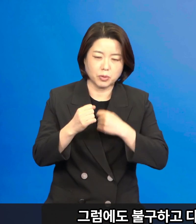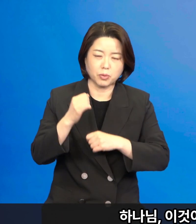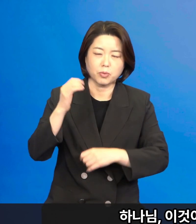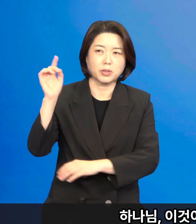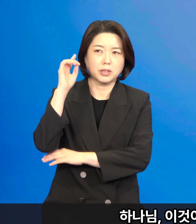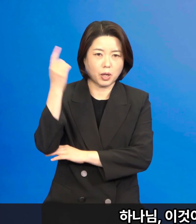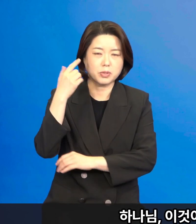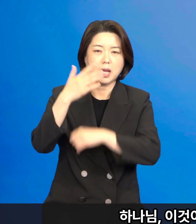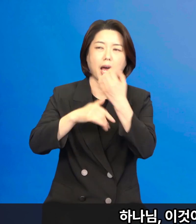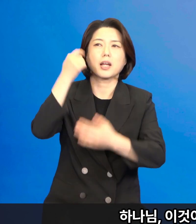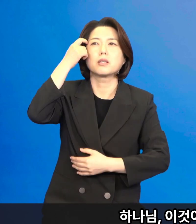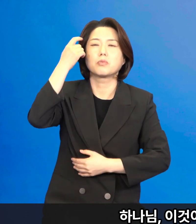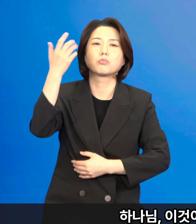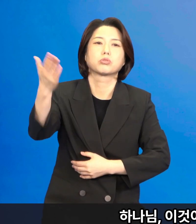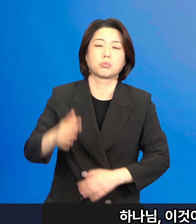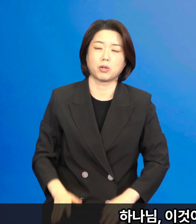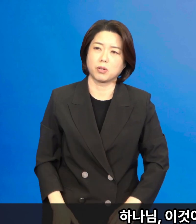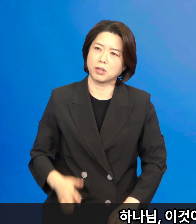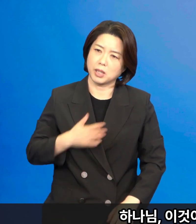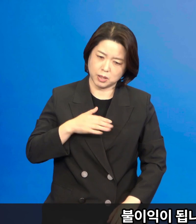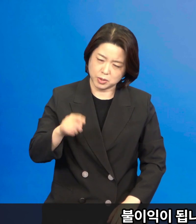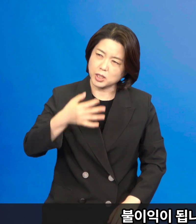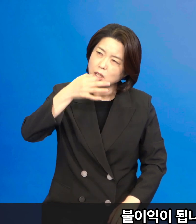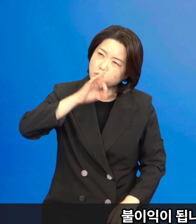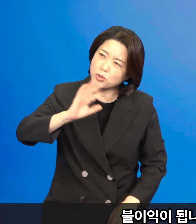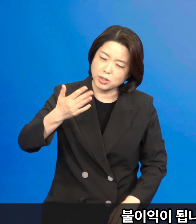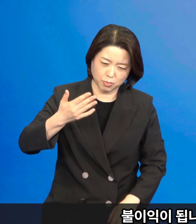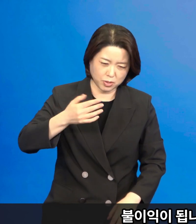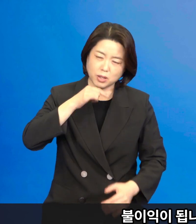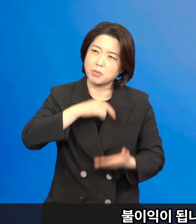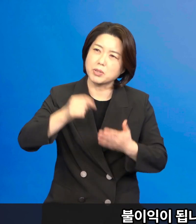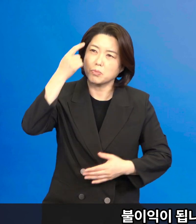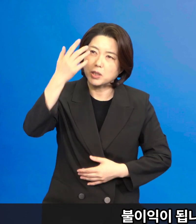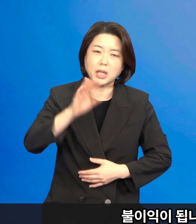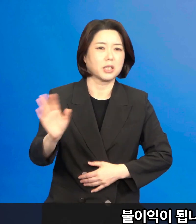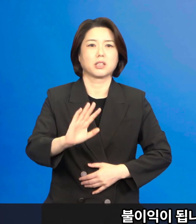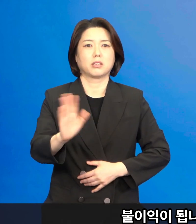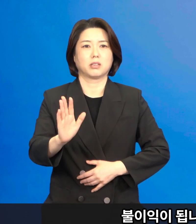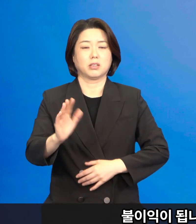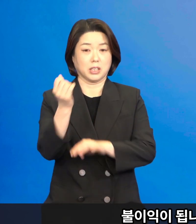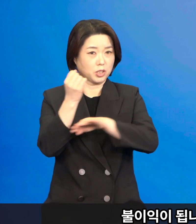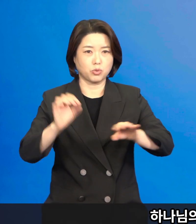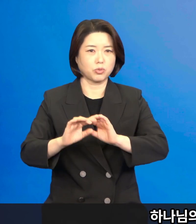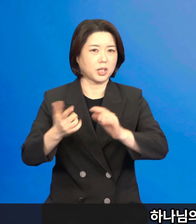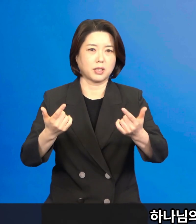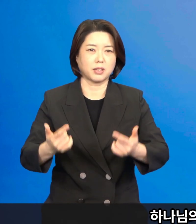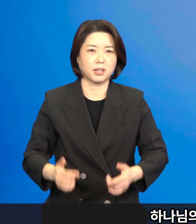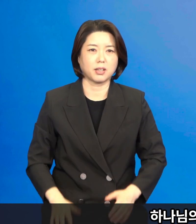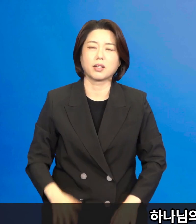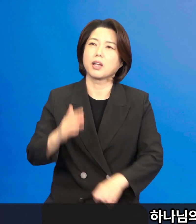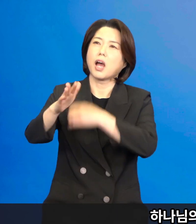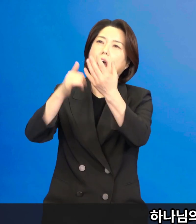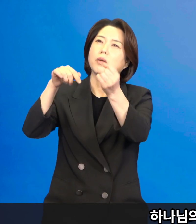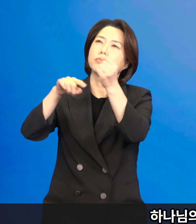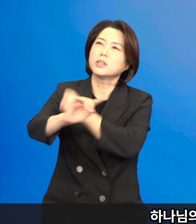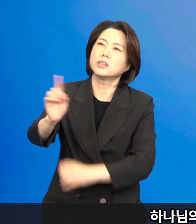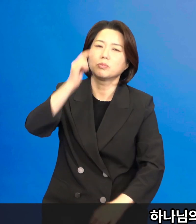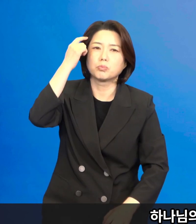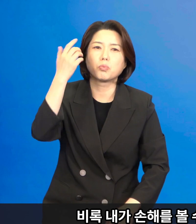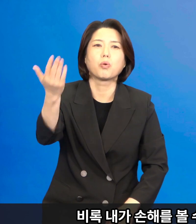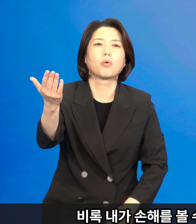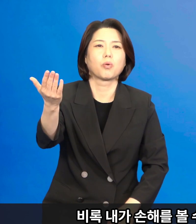거예요. 하나님, 이것이 저에게 유익이 됩니까? 불이익이 됩니까? 이 기준이 아니에요. 하나님의 뜻이